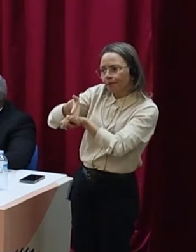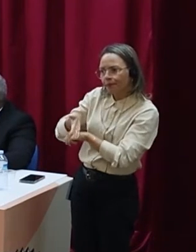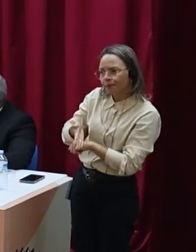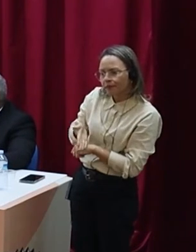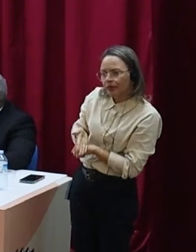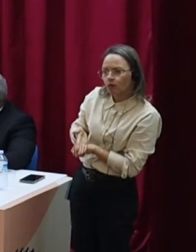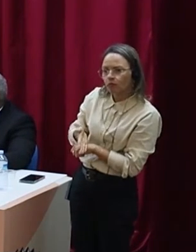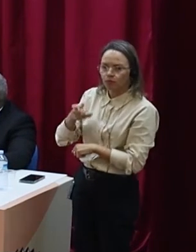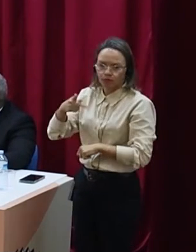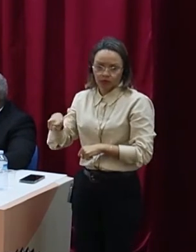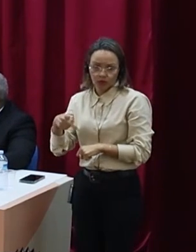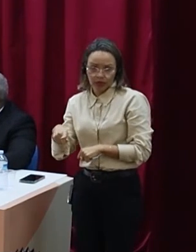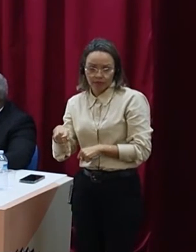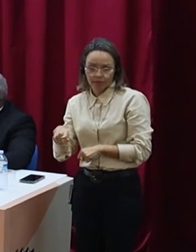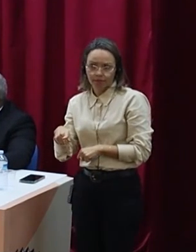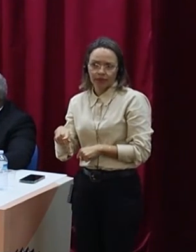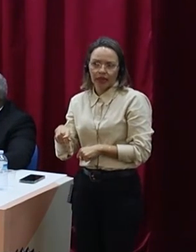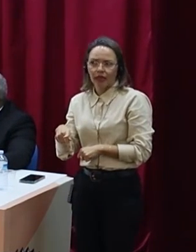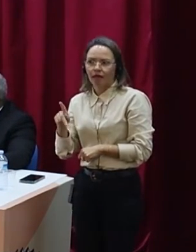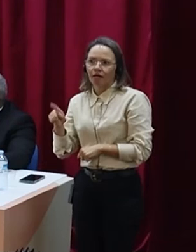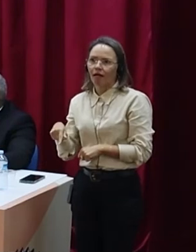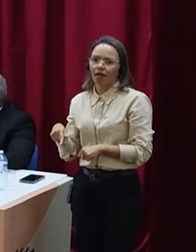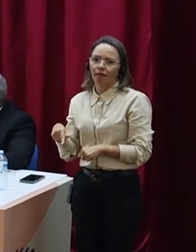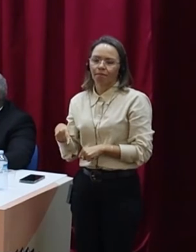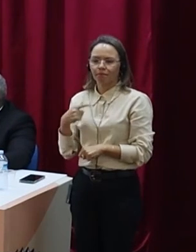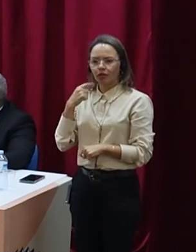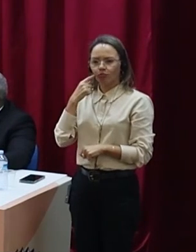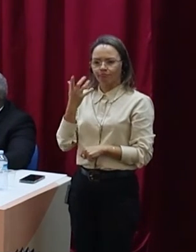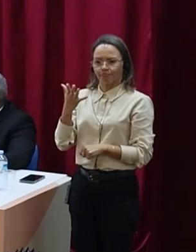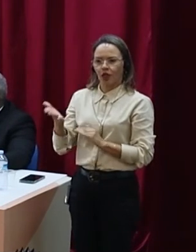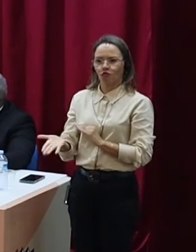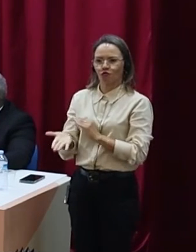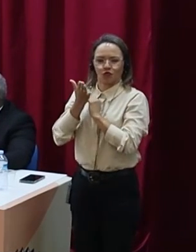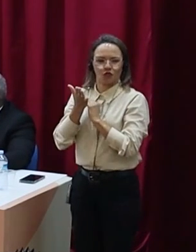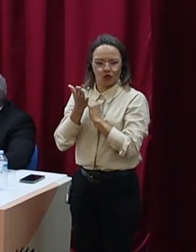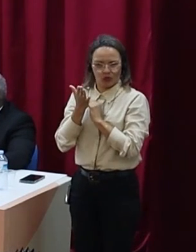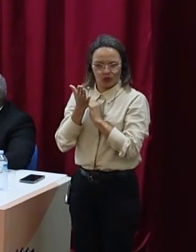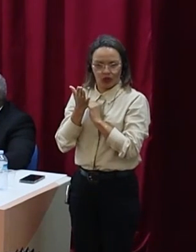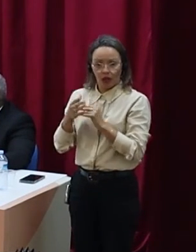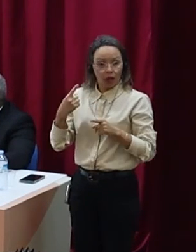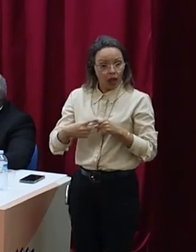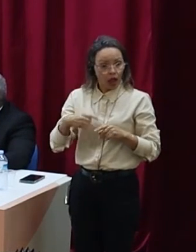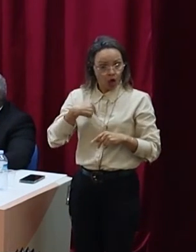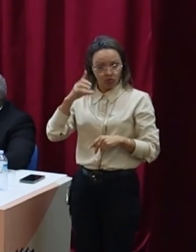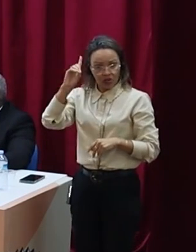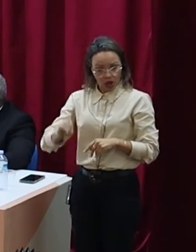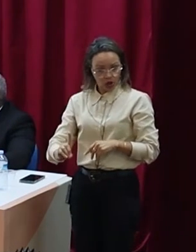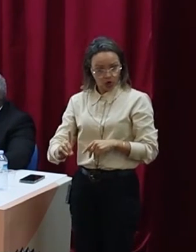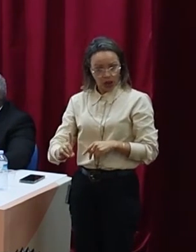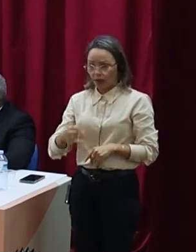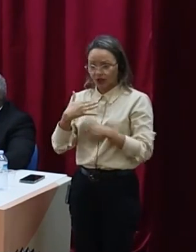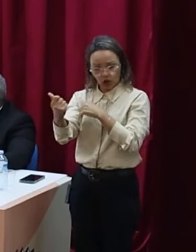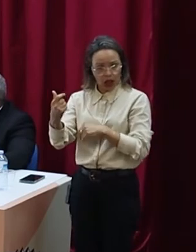mi salida como director. Me quitaron por ese artículo, porque es muy marxista. Entonces me quitaron por ese artículo como